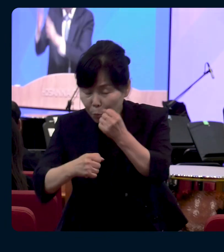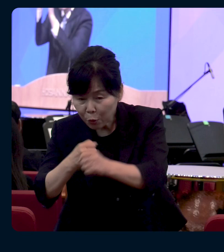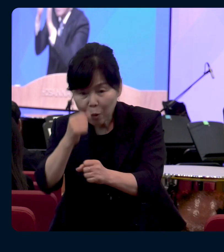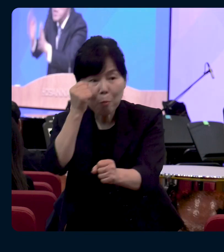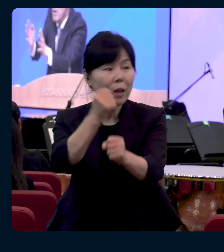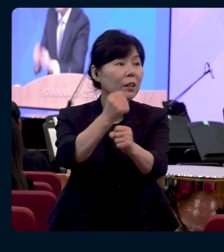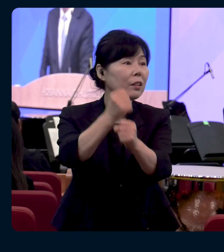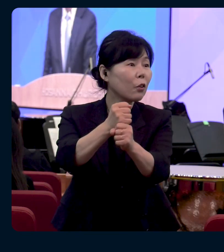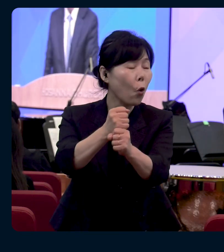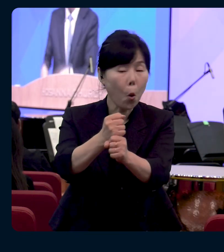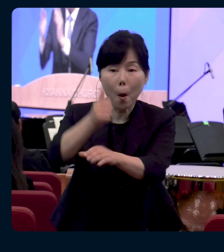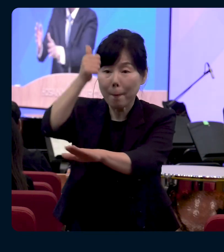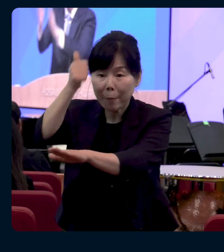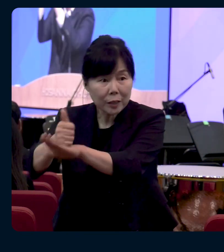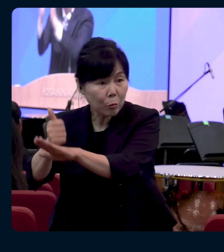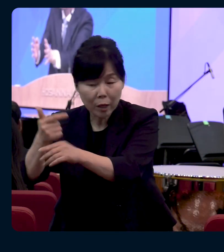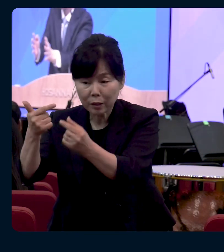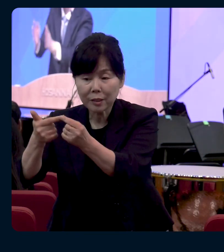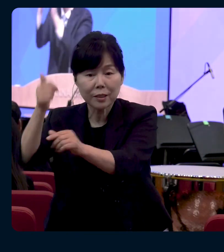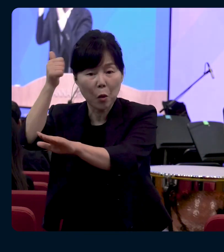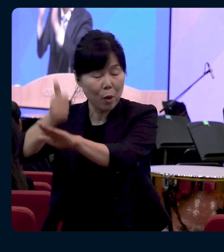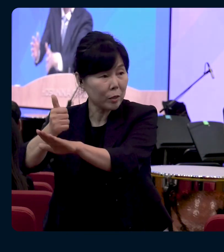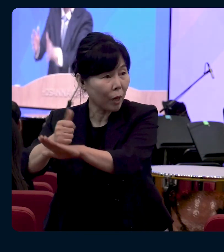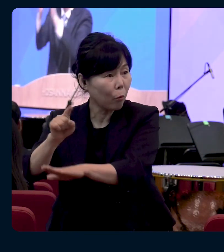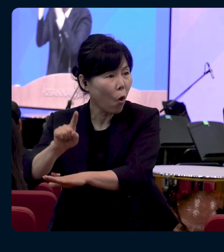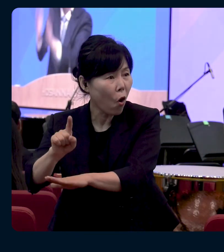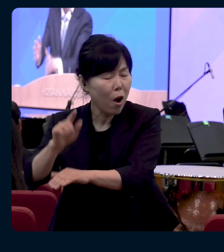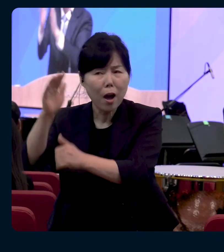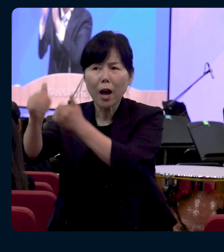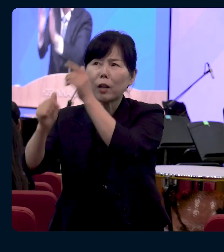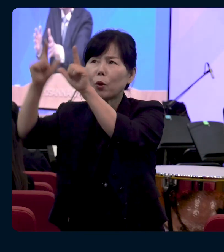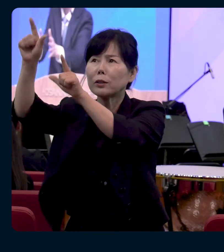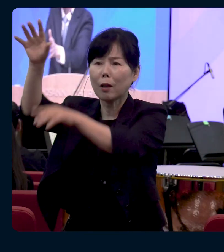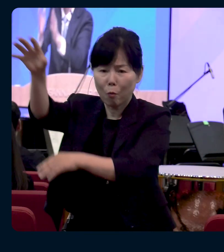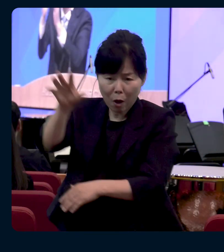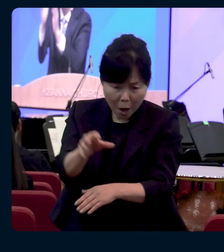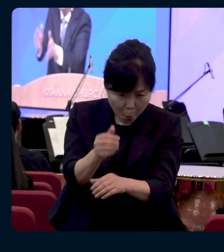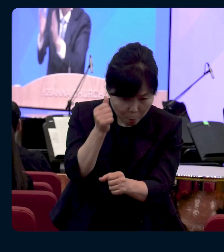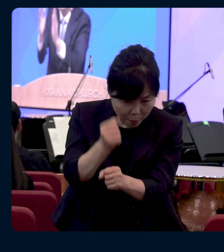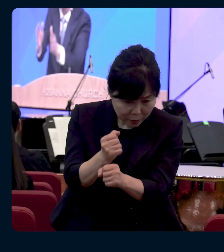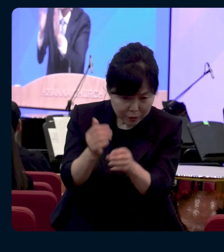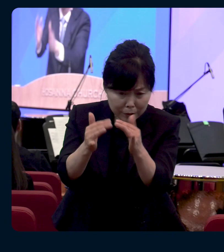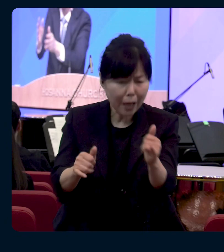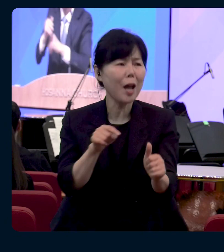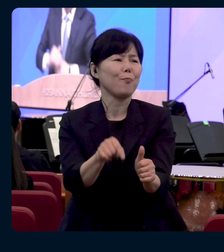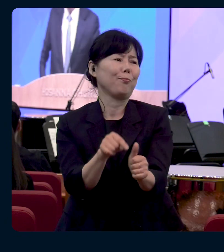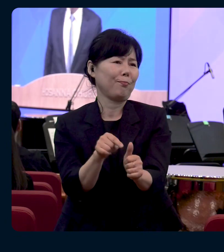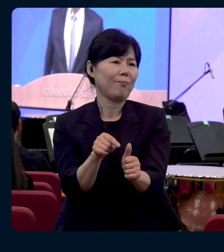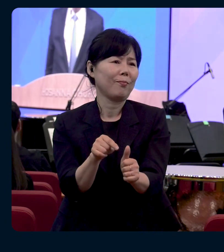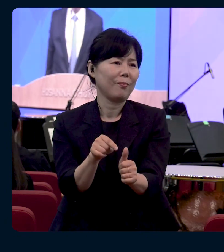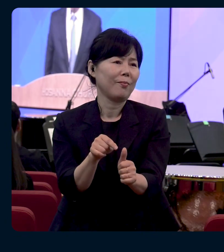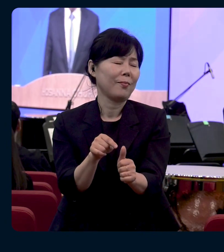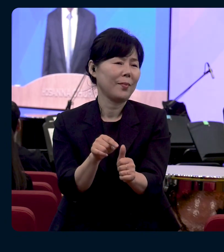뭐냐? 마지막이 뭐예요? 하나님의 형상대로 지음받은 우리가 그 가운데서 행복하게 살라고.